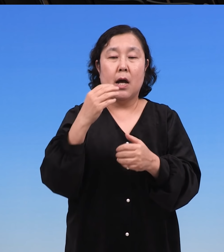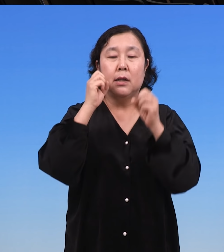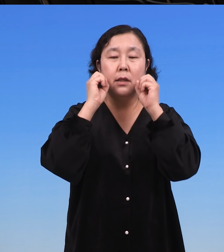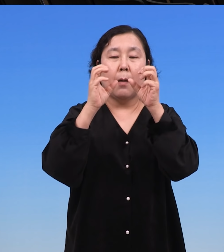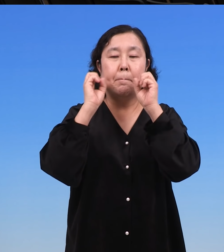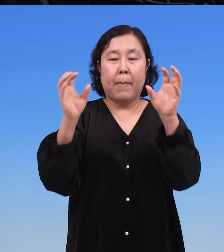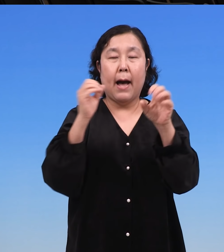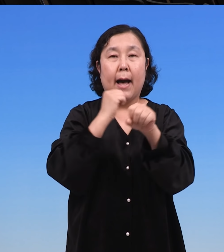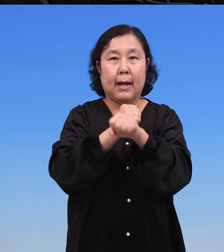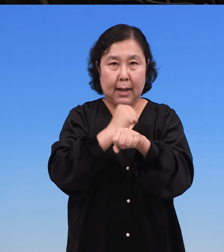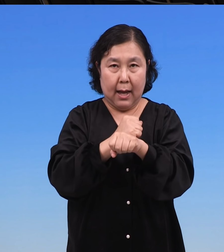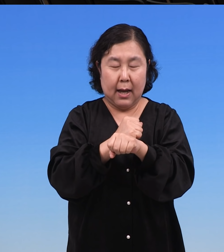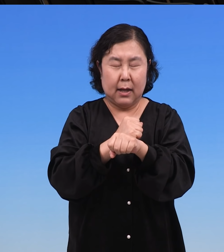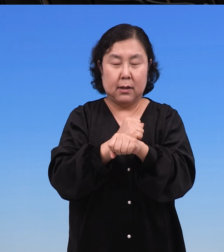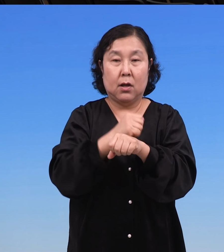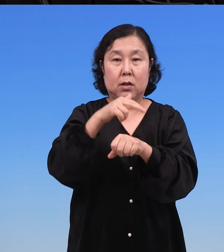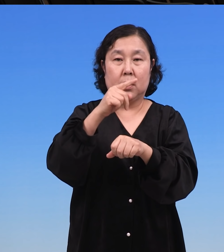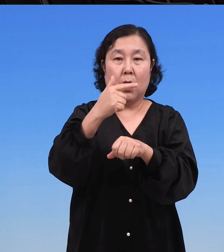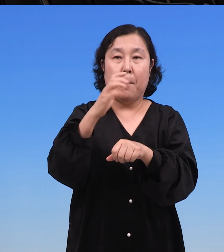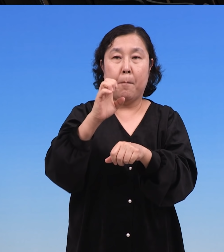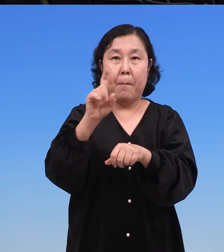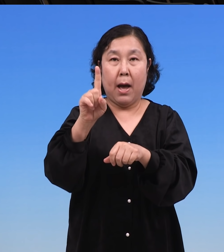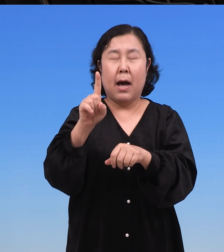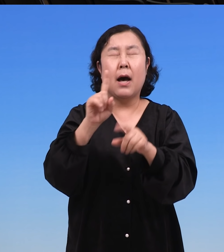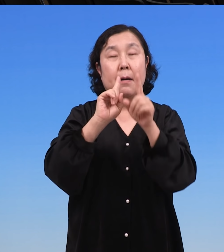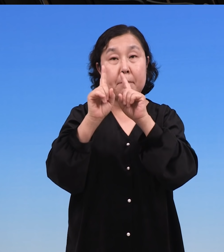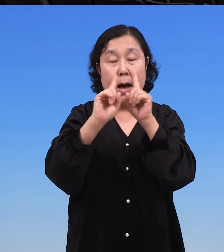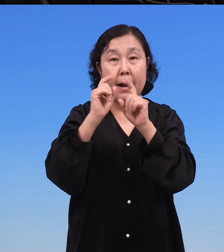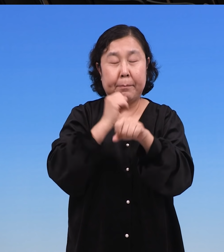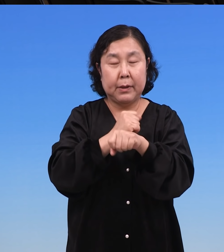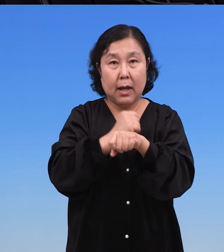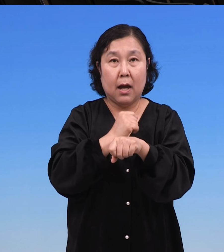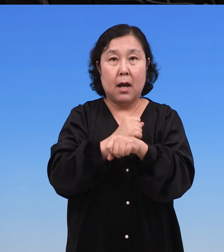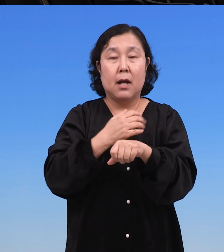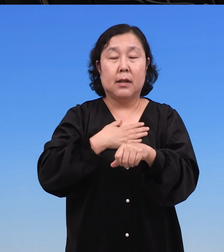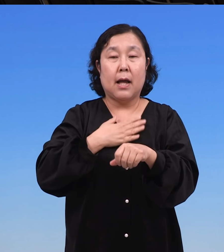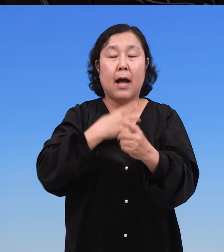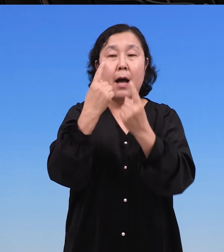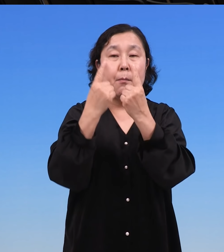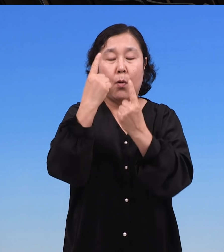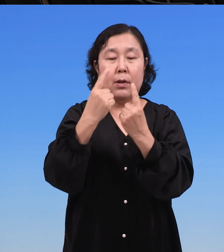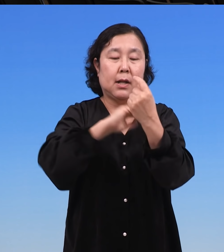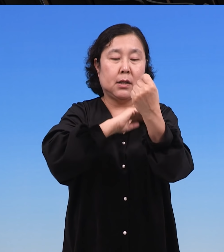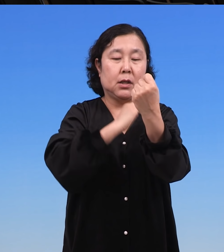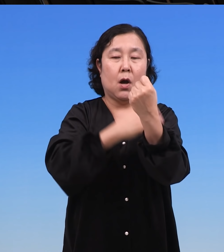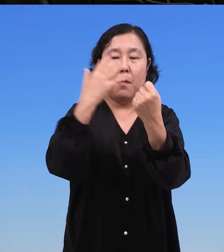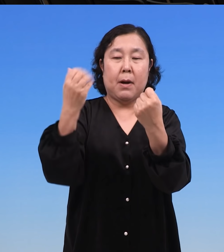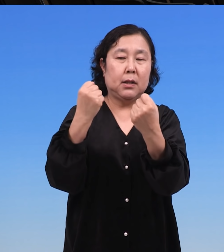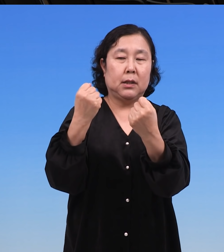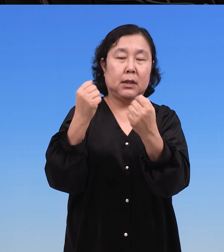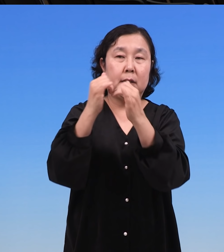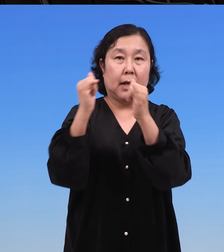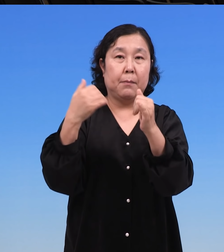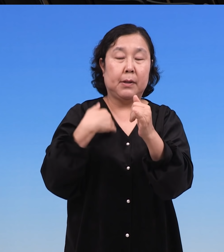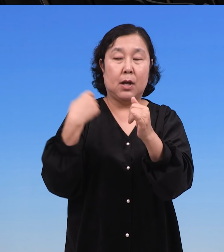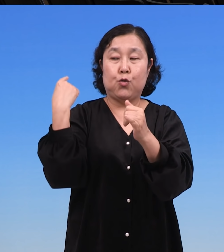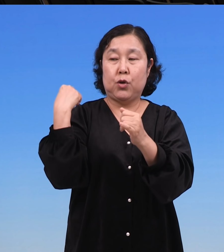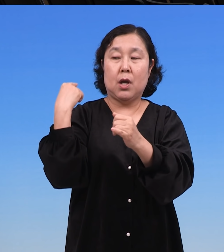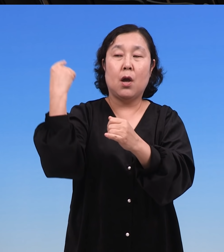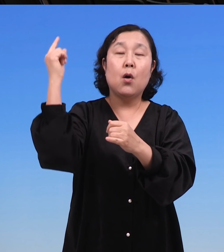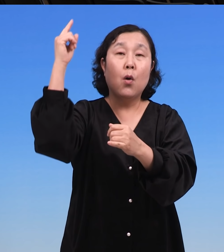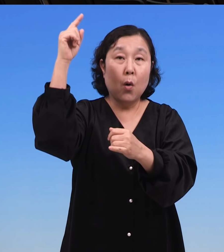그가 전파하여 이르되, 여기도 전파하여가 나옵니다. 그가 전파하여 이르되 나보다 능력 많으시니가 내